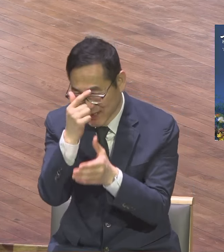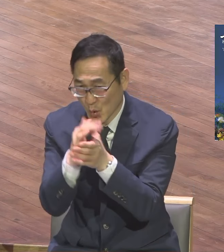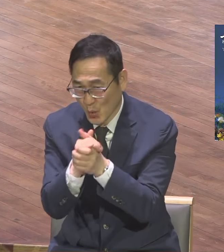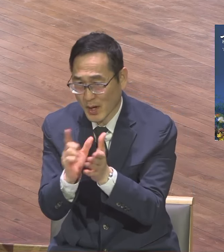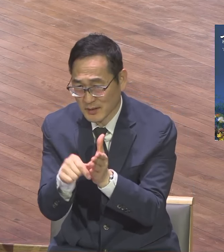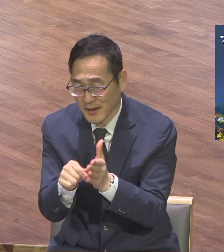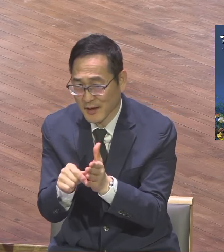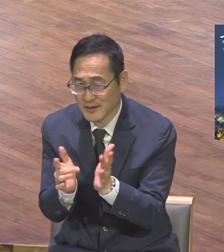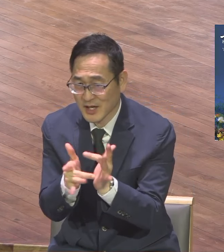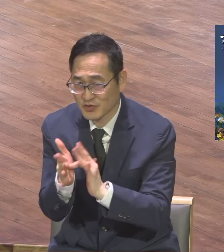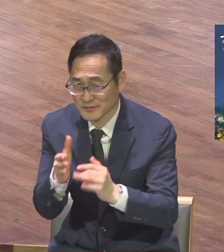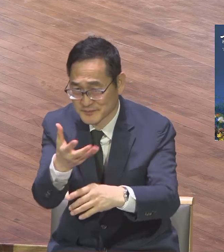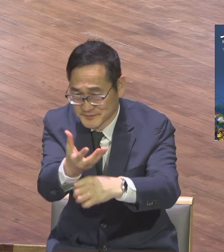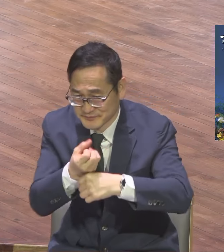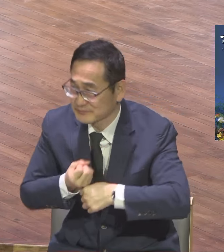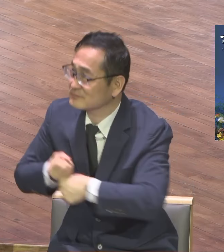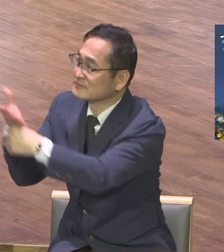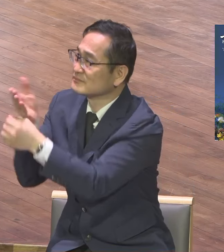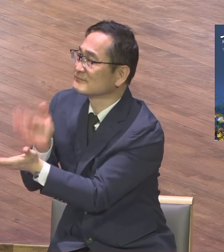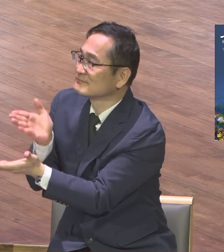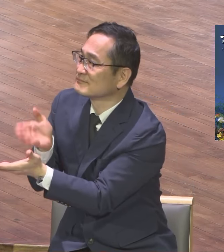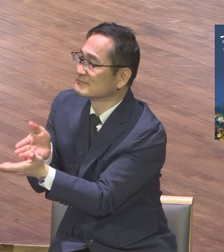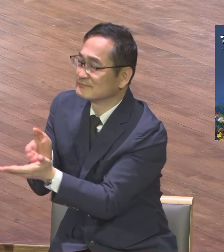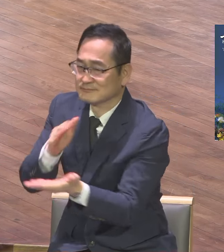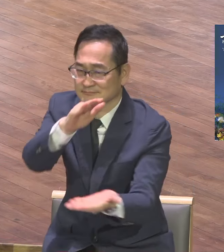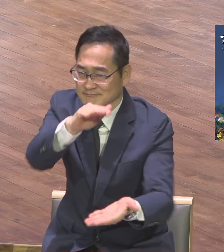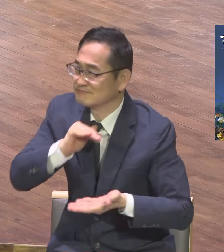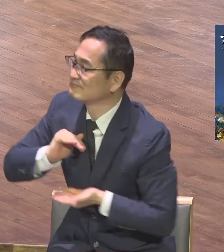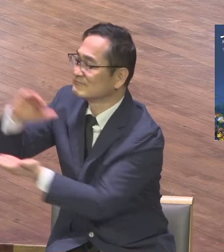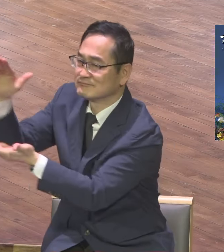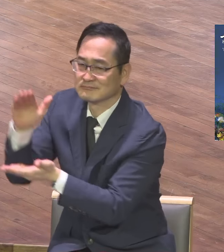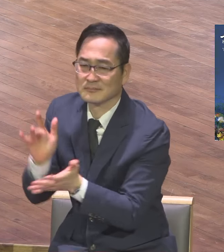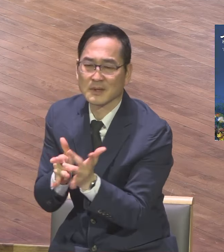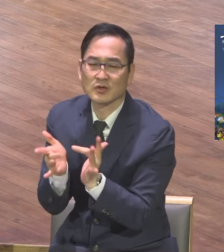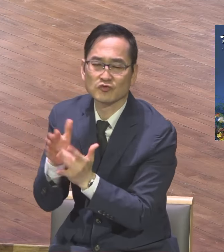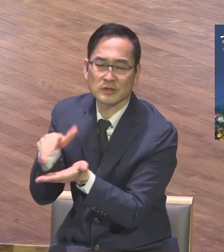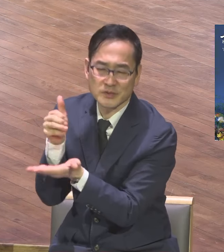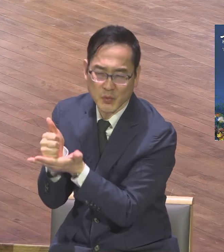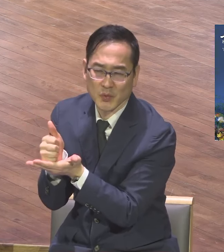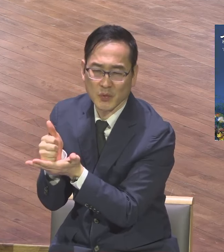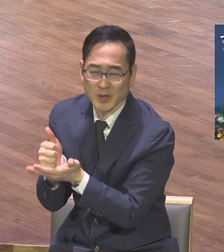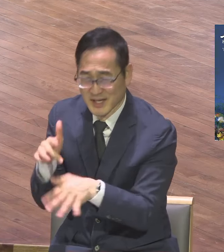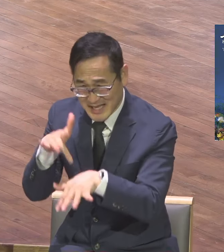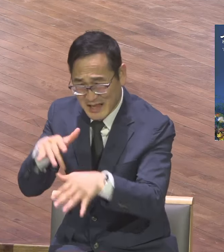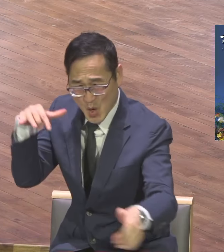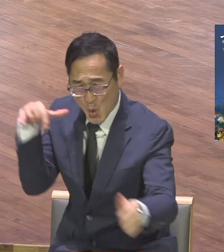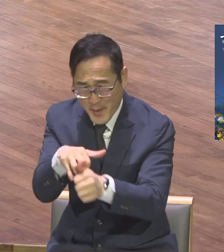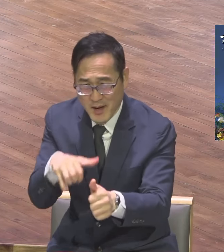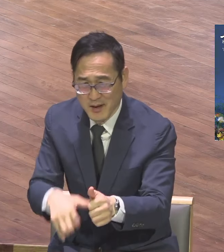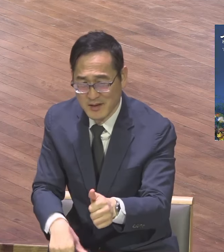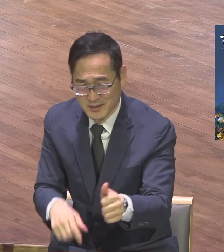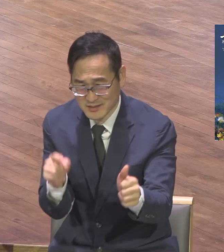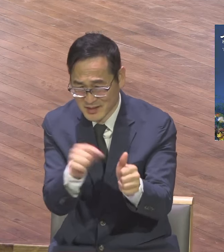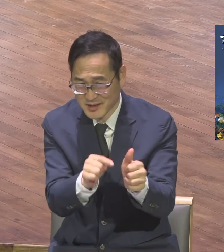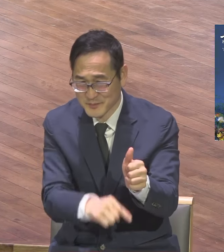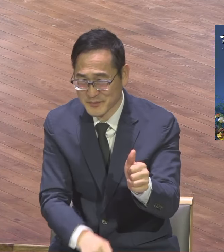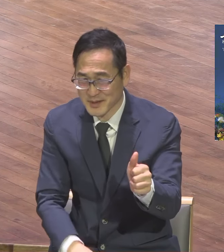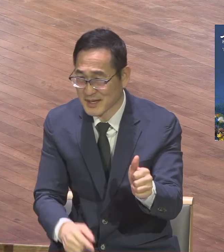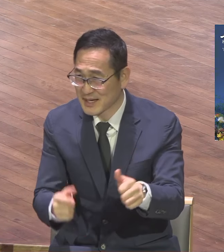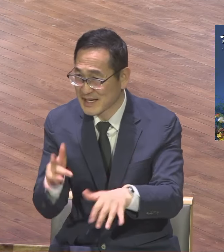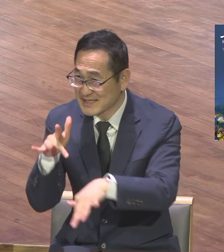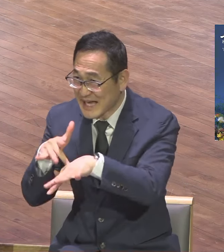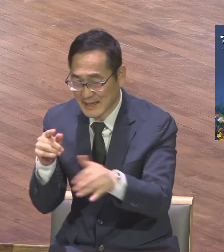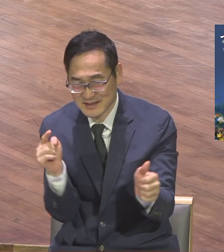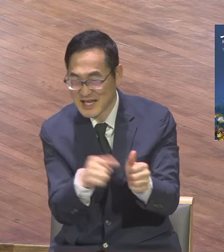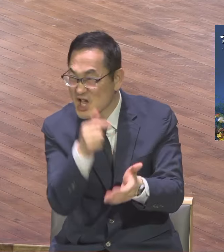들을 수밖에 없어. 대언자 그리스도가 계세요. 아무리 사단이 우리를 고발을 한다 할지라도 무슨